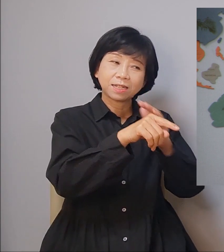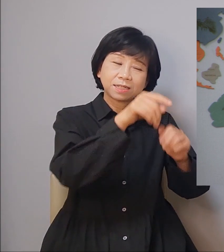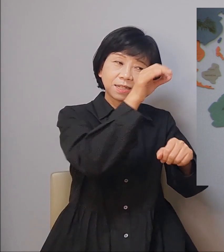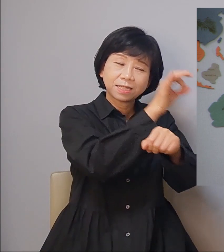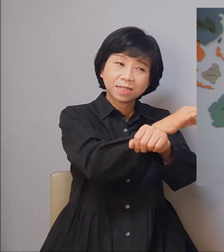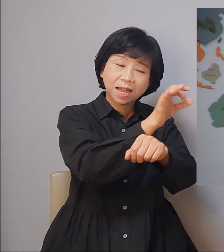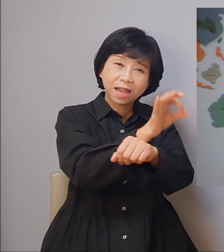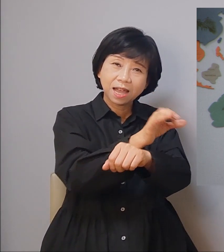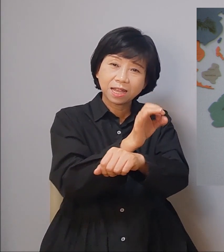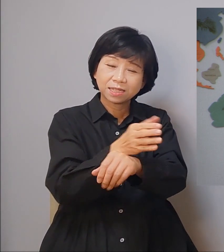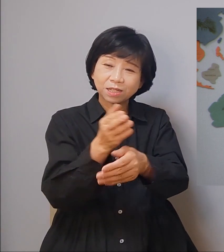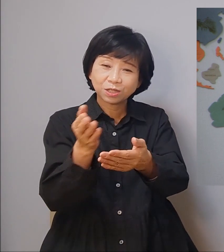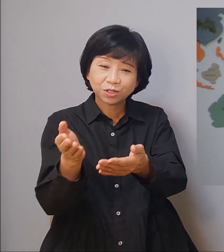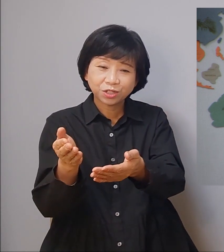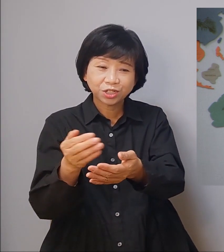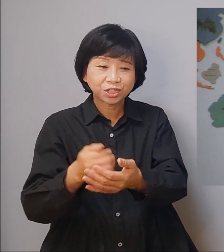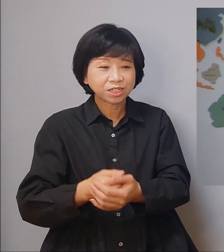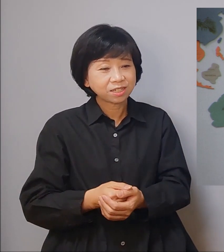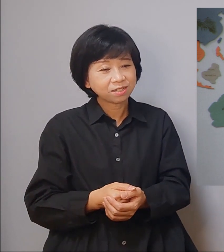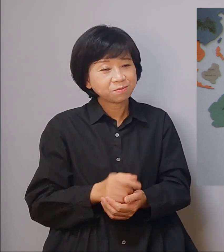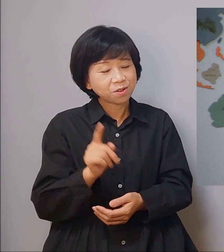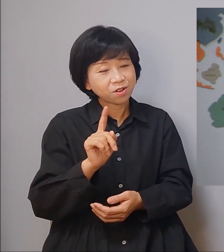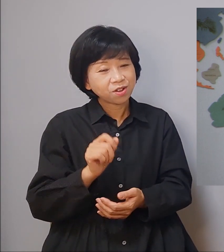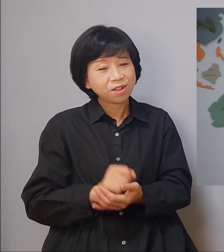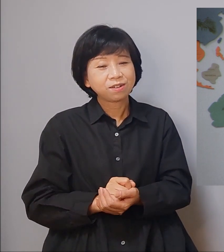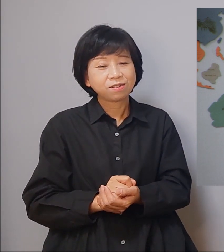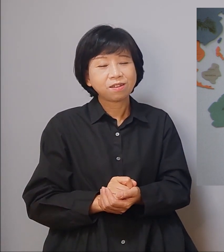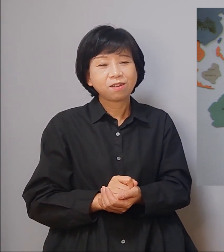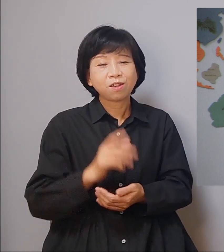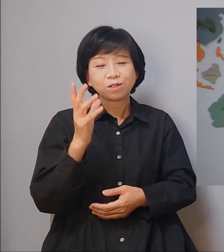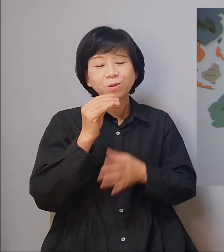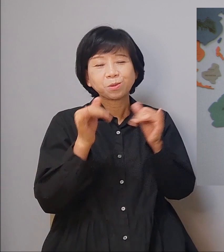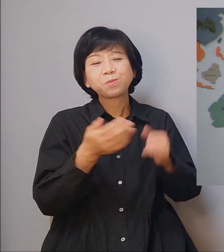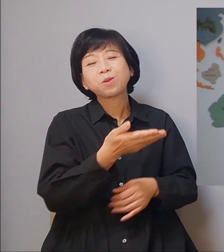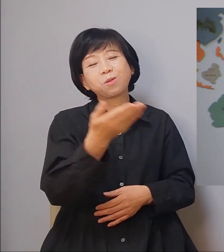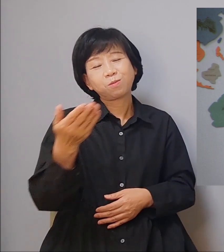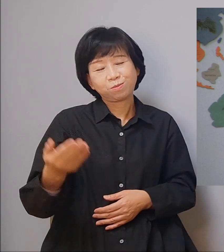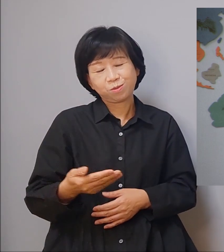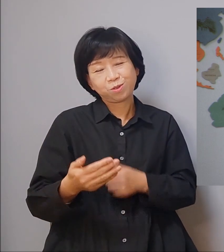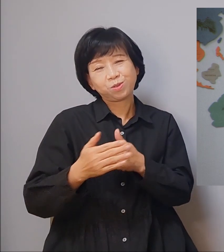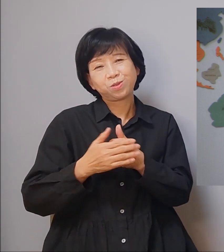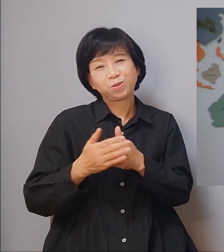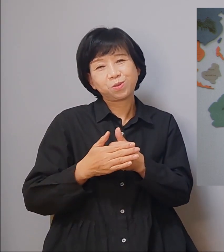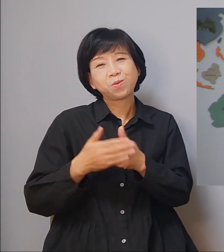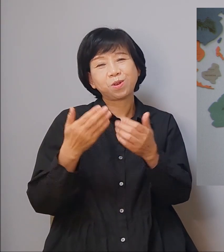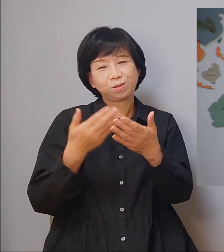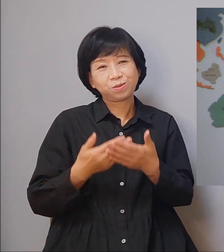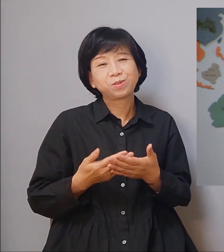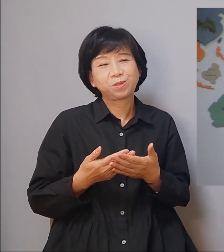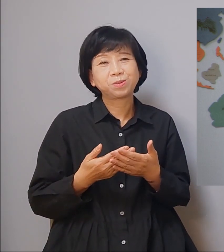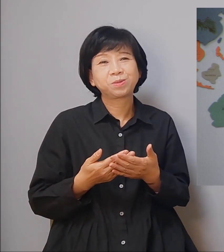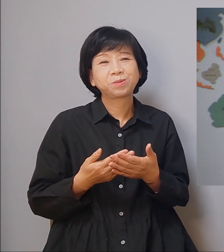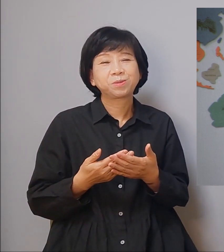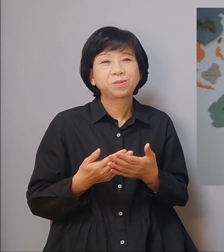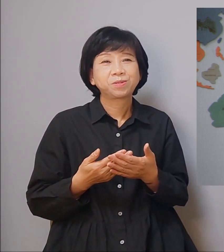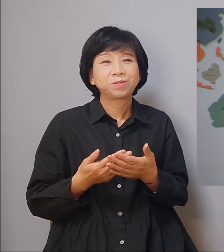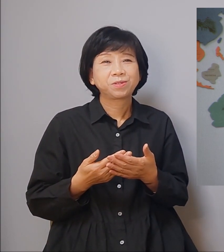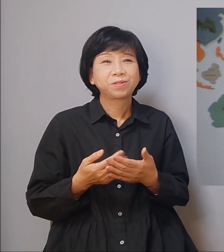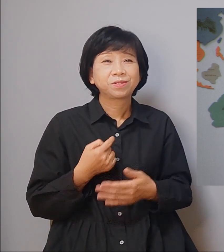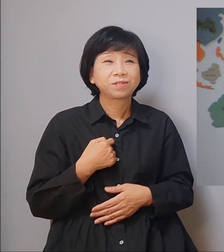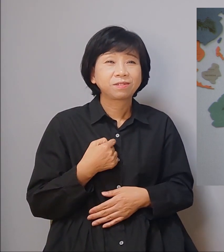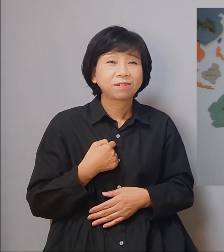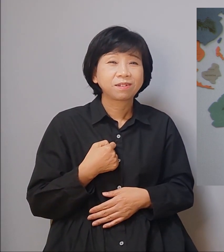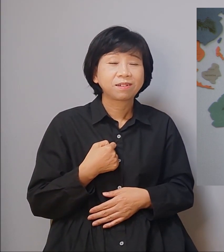우리 성도님들의 뭐 작아도 참여해 주셔서 그러면 태국 땅으로 해서 더 기도하지 않겠냐고 해서